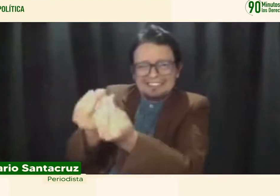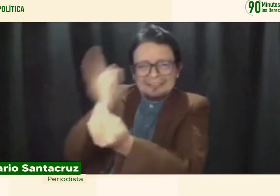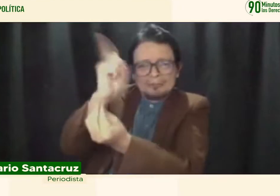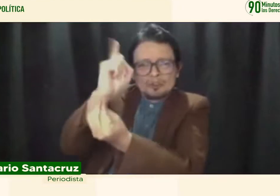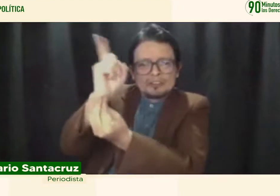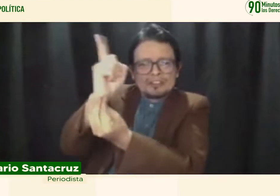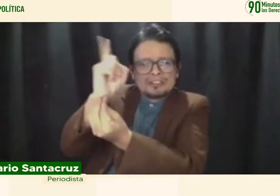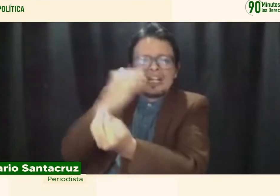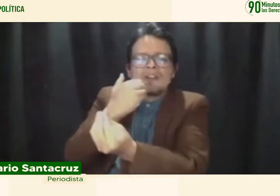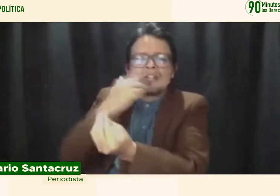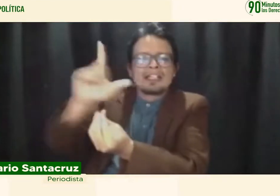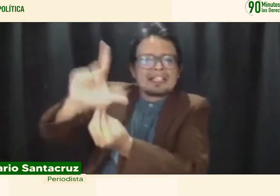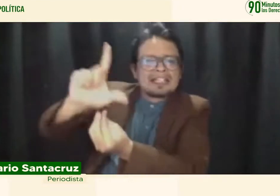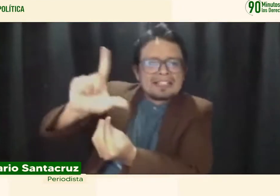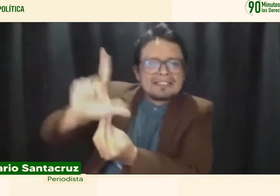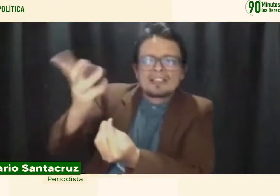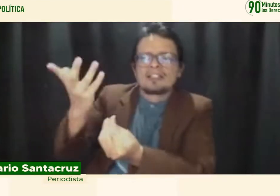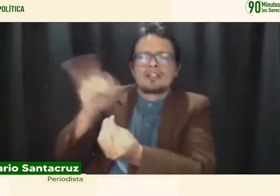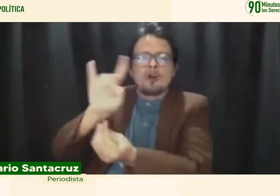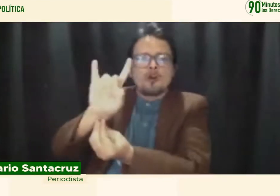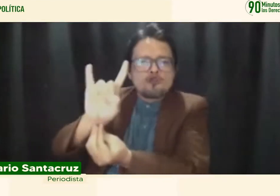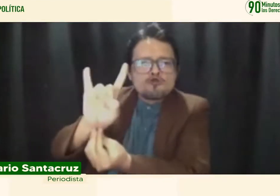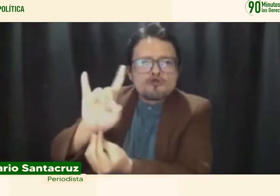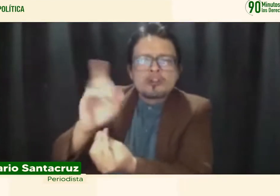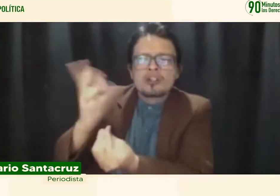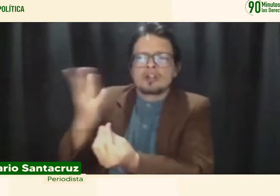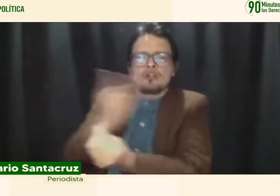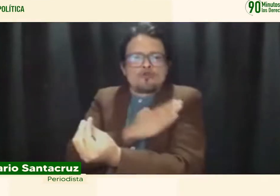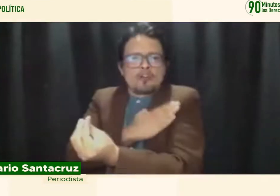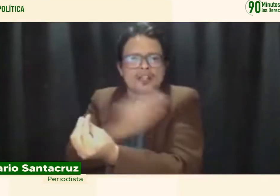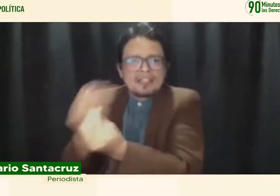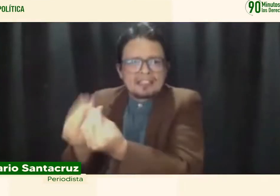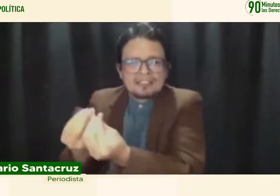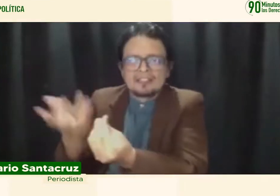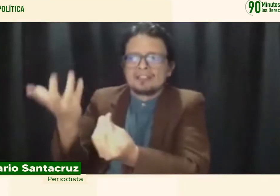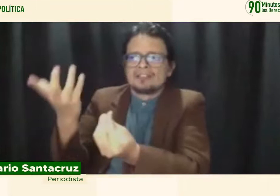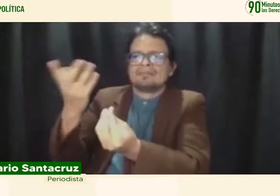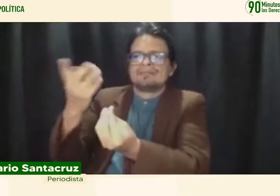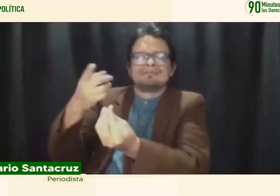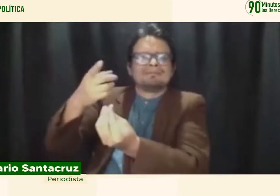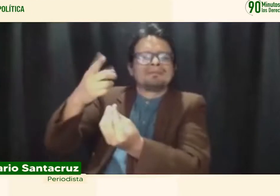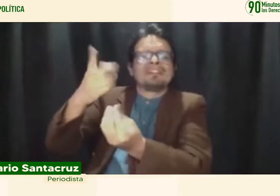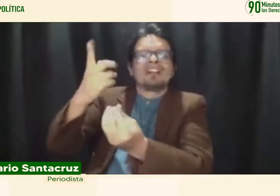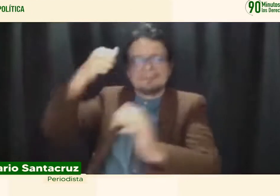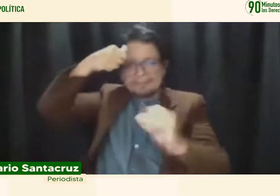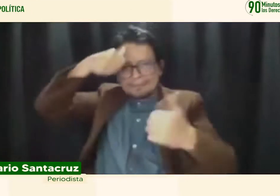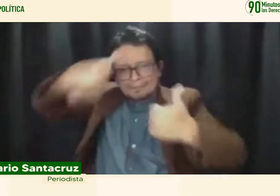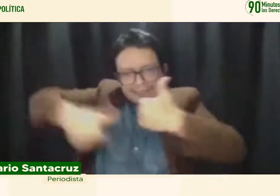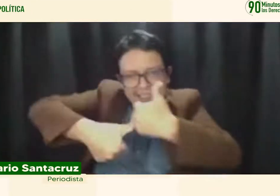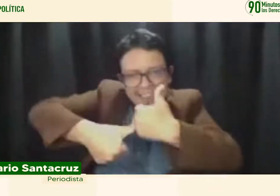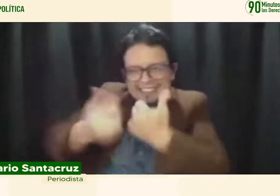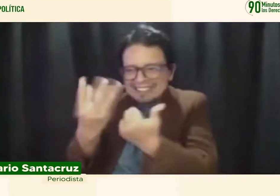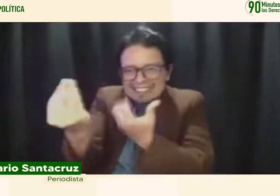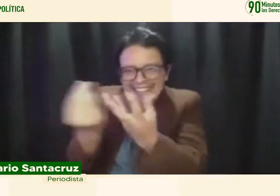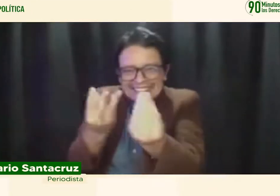tener puede ser creada por una organización o grupo político sean liberales vivistas conservadores